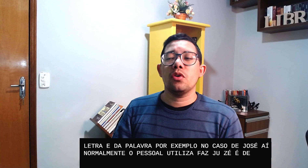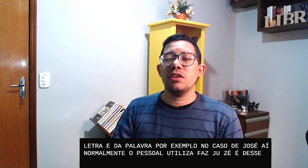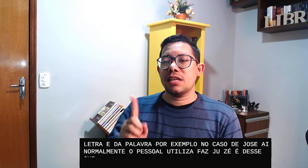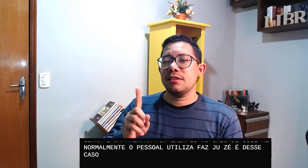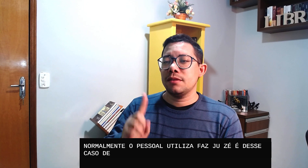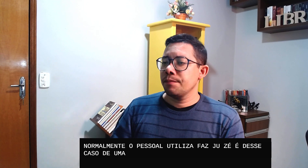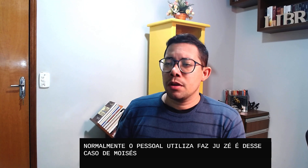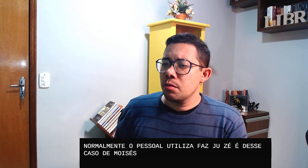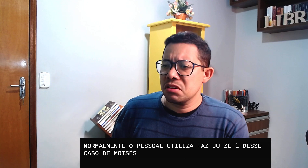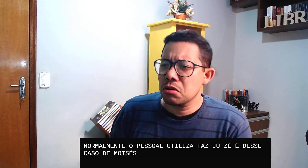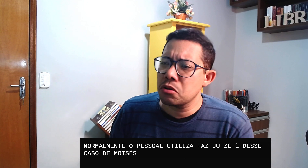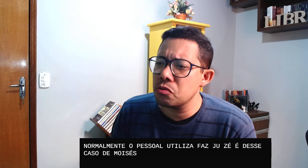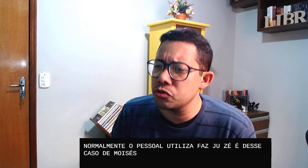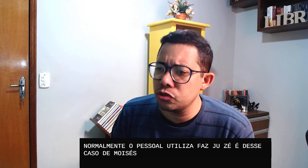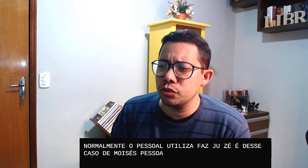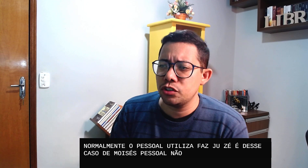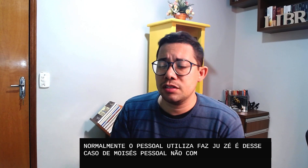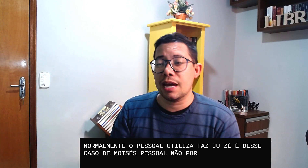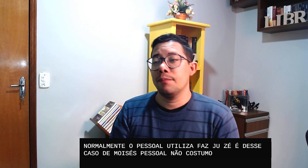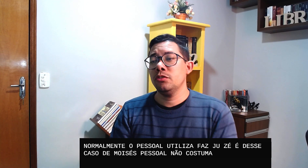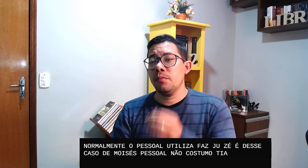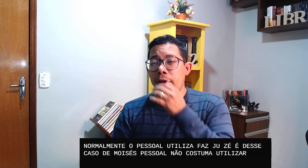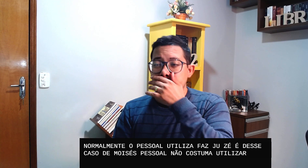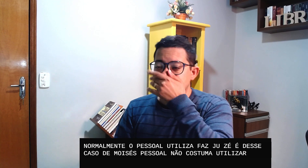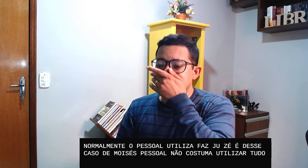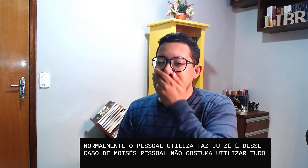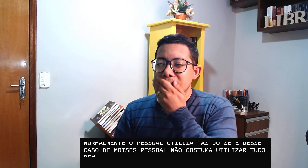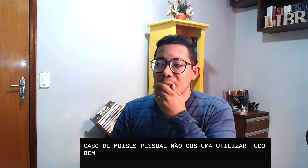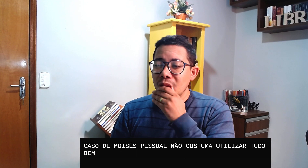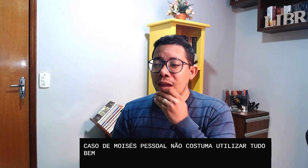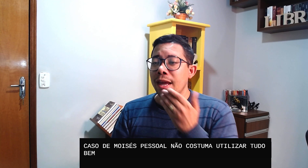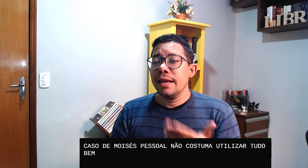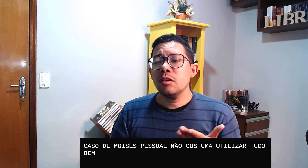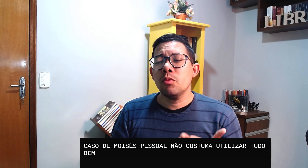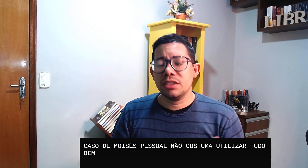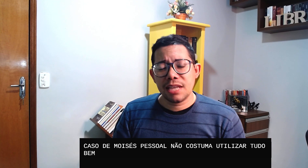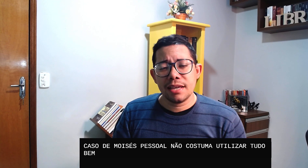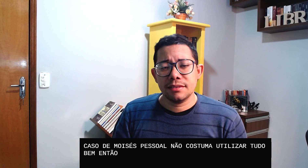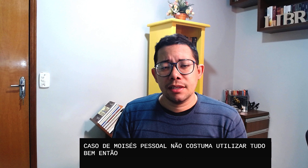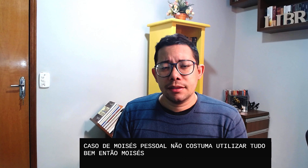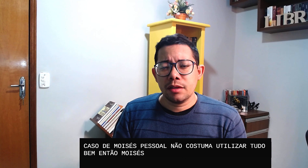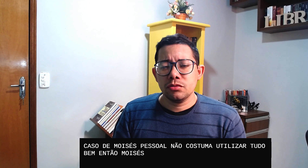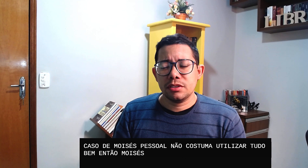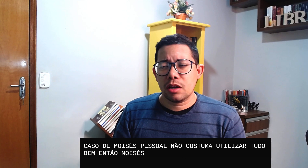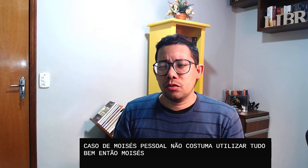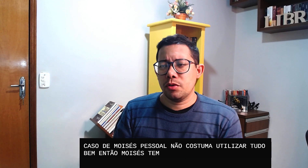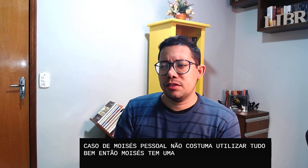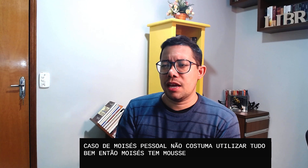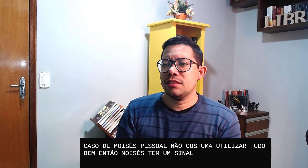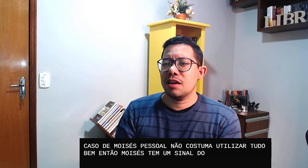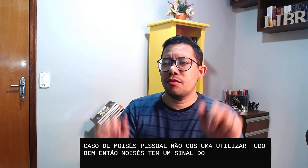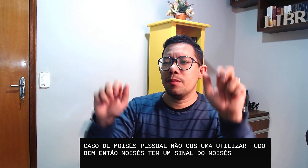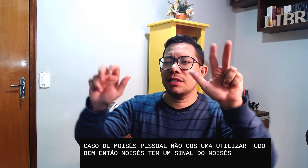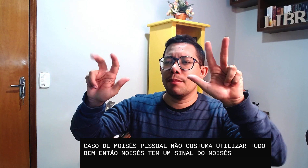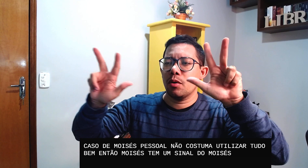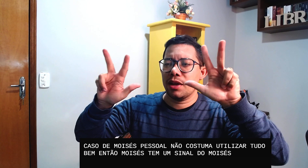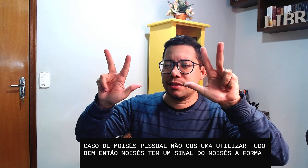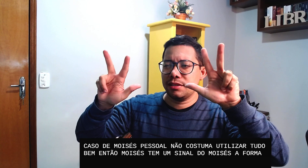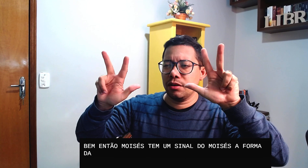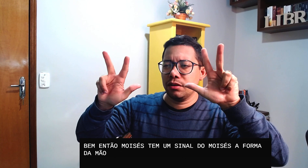Moisés, o pessoal não costuma utilizar. Muito bem. Então, Moisés, tem um sinal do Moisés, a forma da mão é assim, ó,